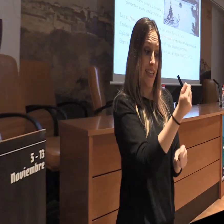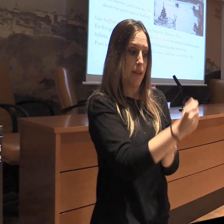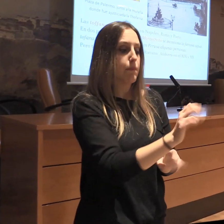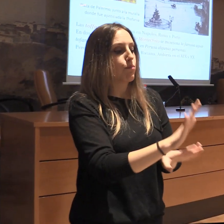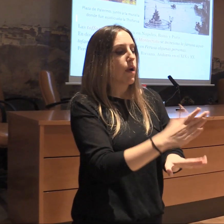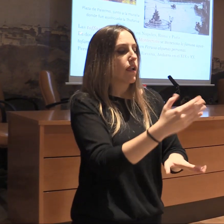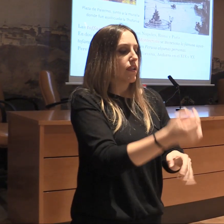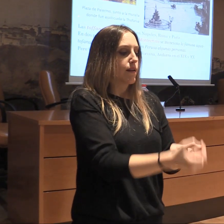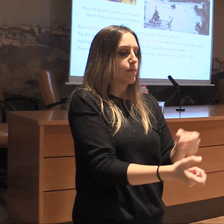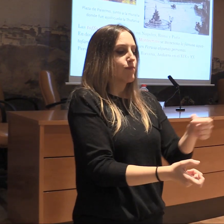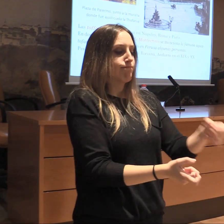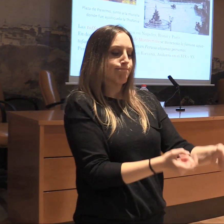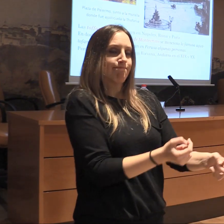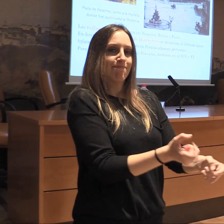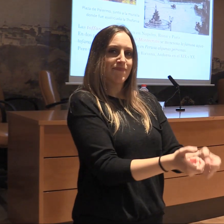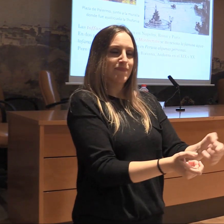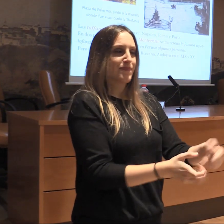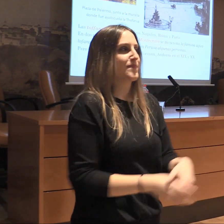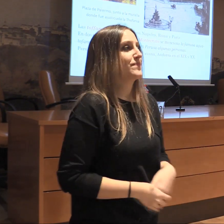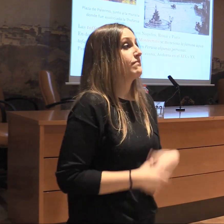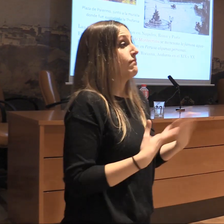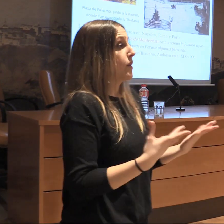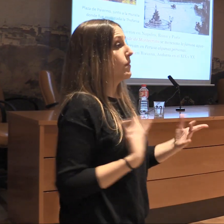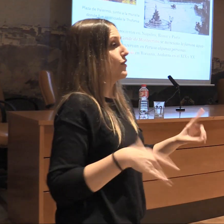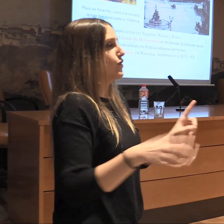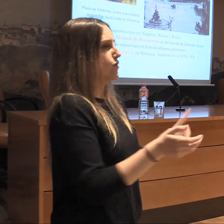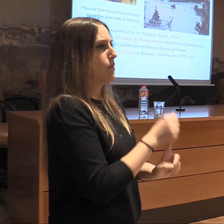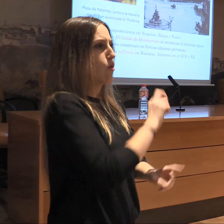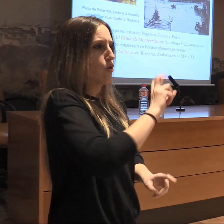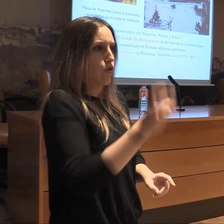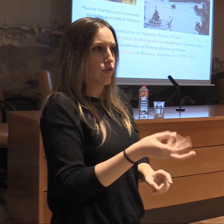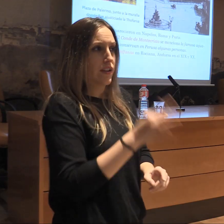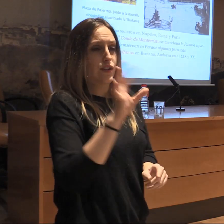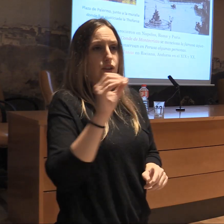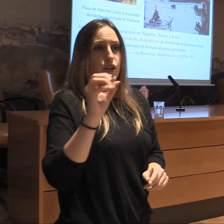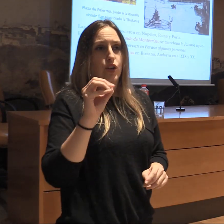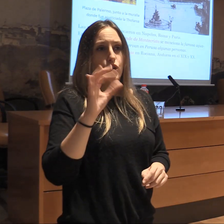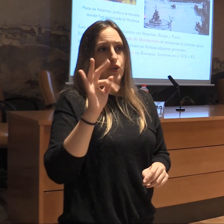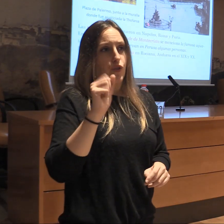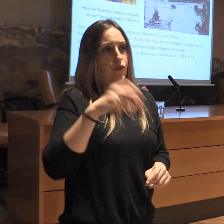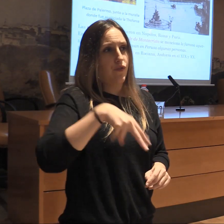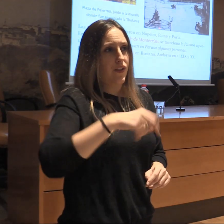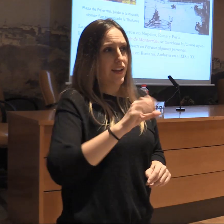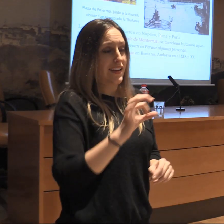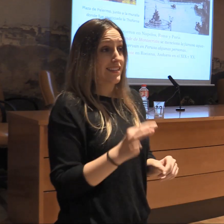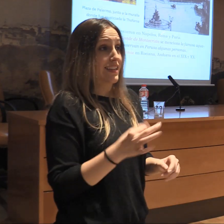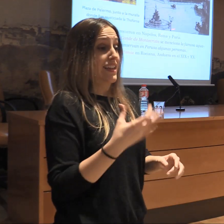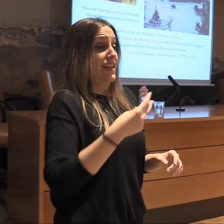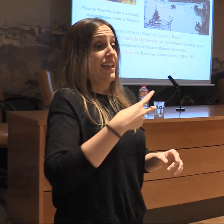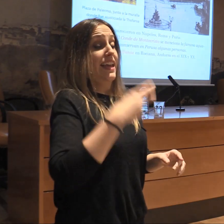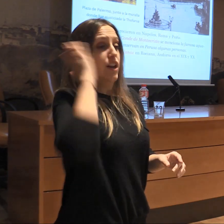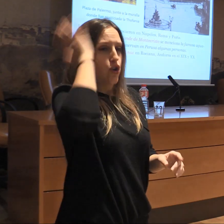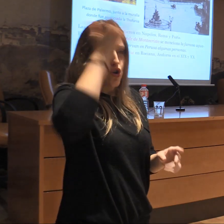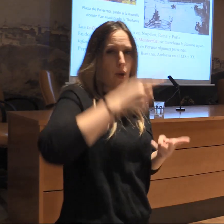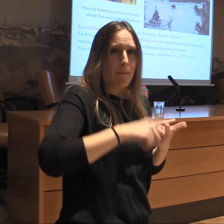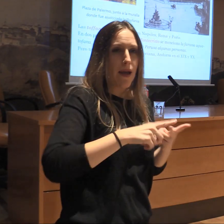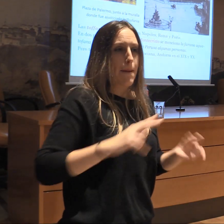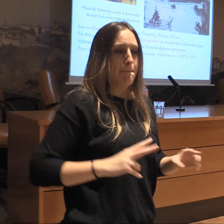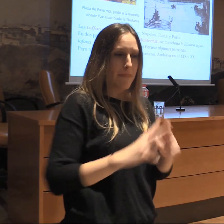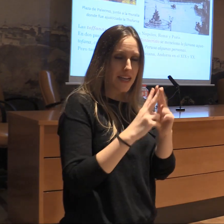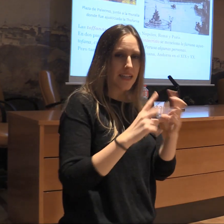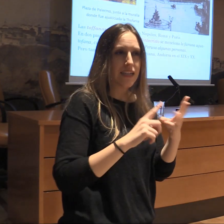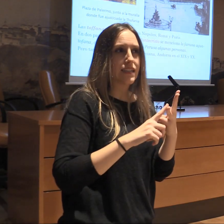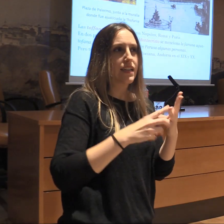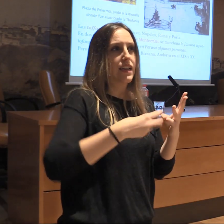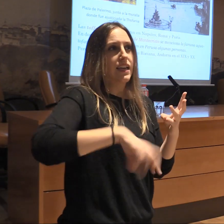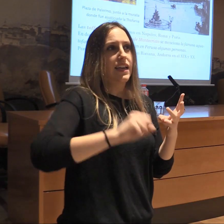Nos encontramos otras tofanas o con unas mujeres que actuaban de una forma parecida en Nápoles, en Roma, en París. Y